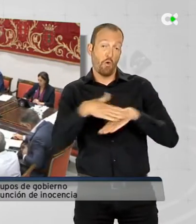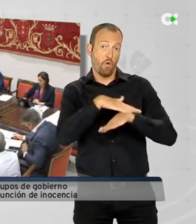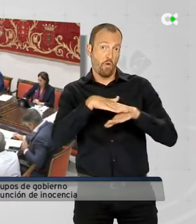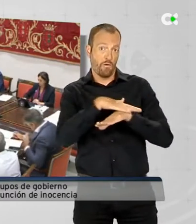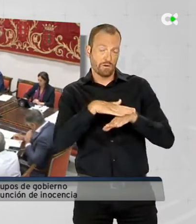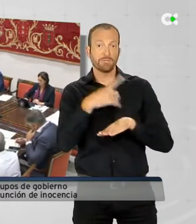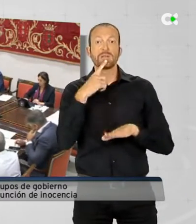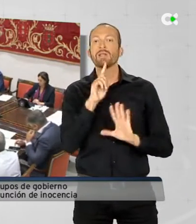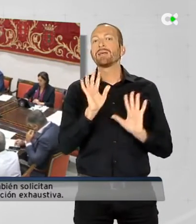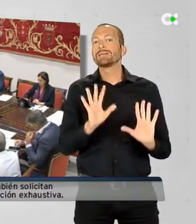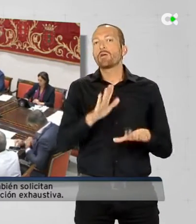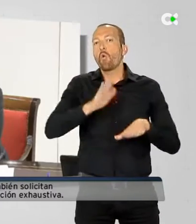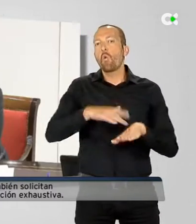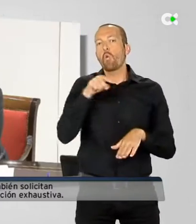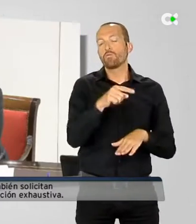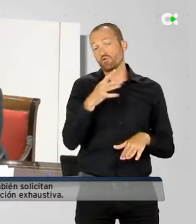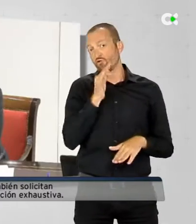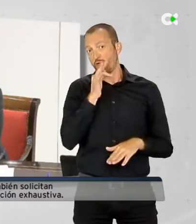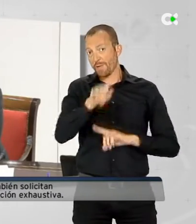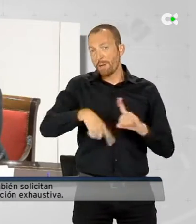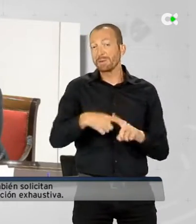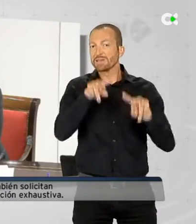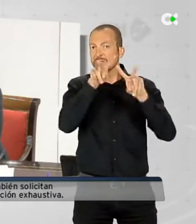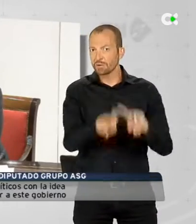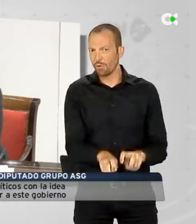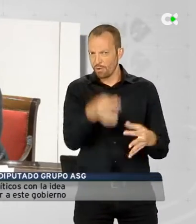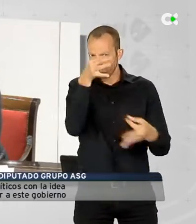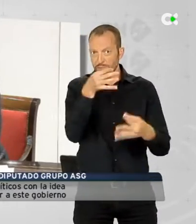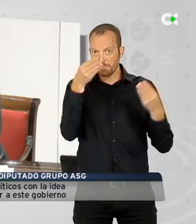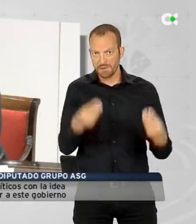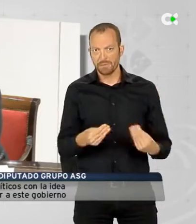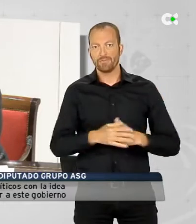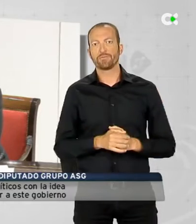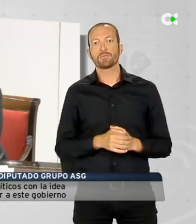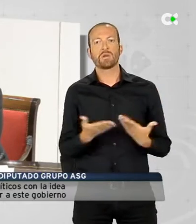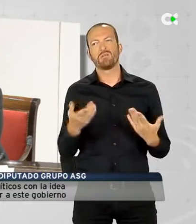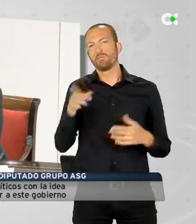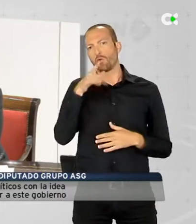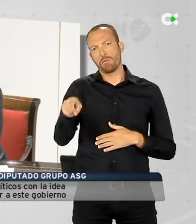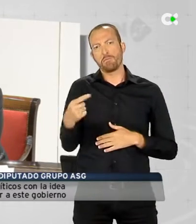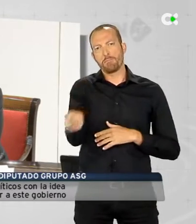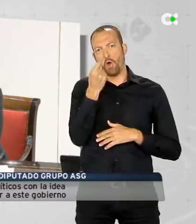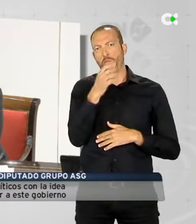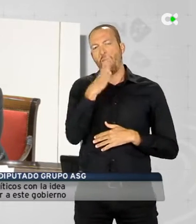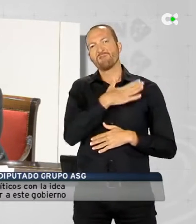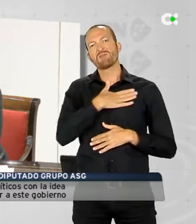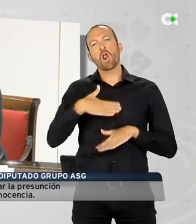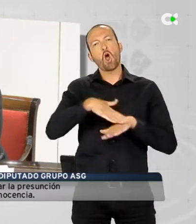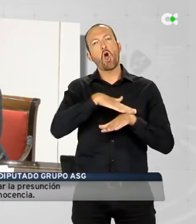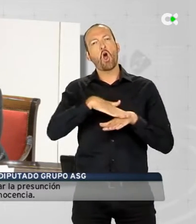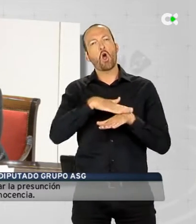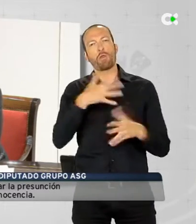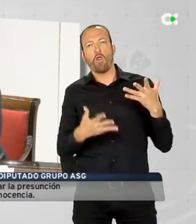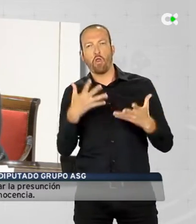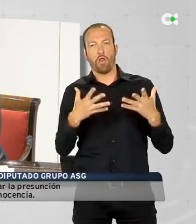la presunción de inocencia, pero también se solicita la investigación exhaustiva. Ataques políticos con una idea de desgastar a este gobierno sin importar